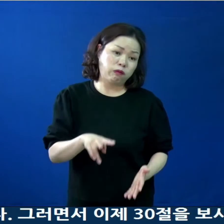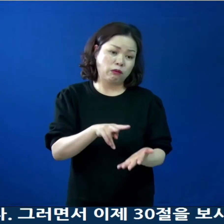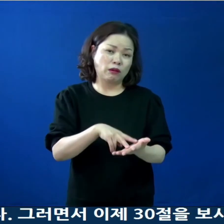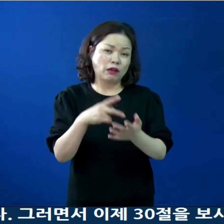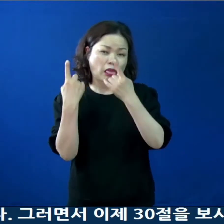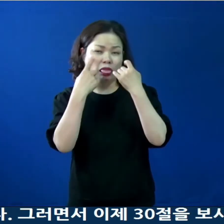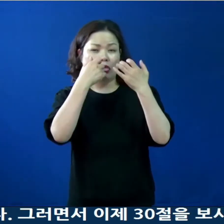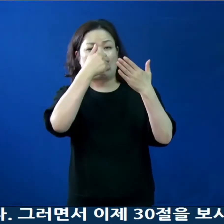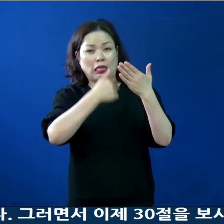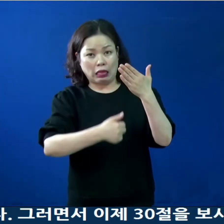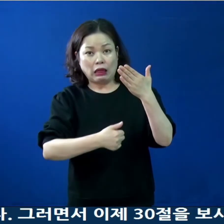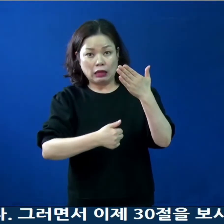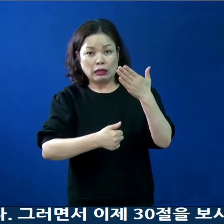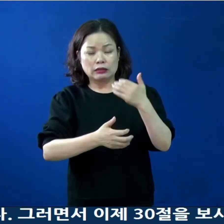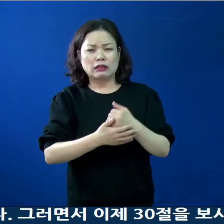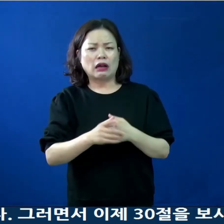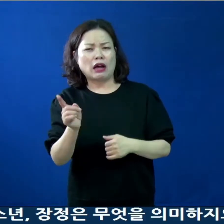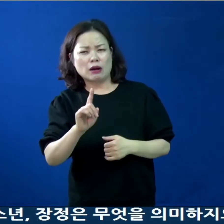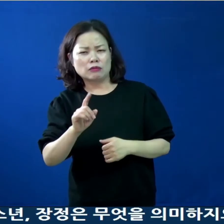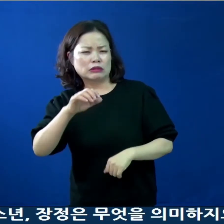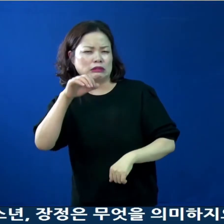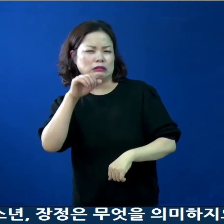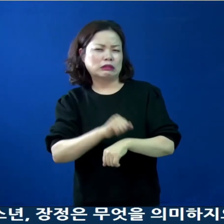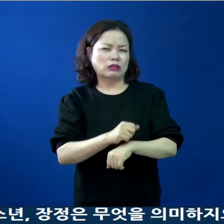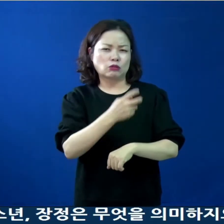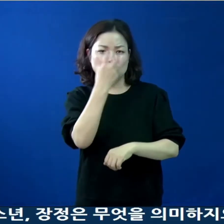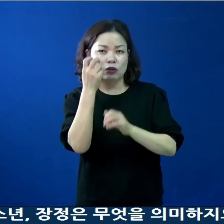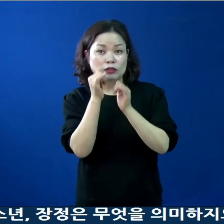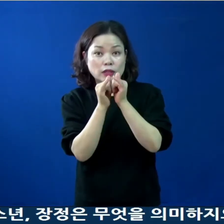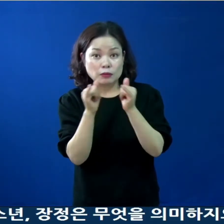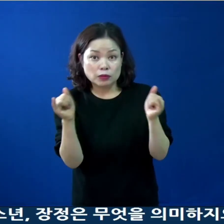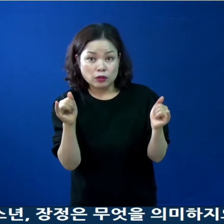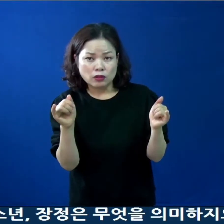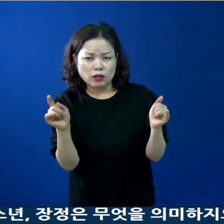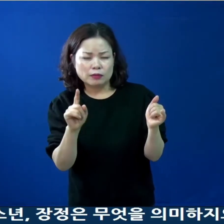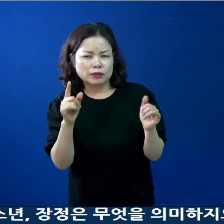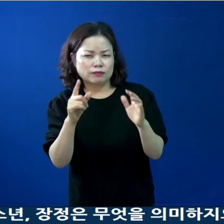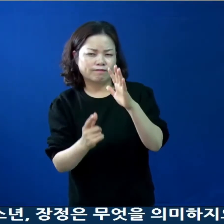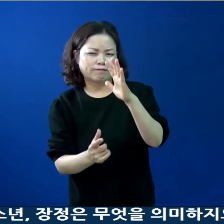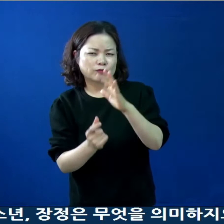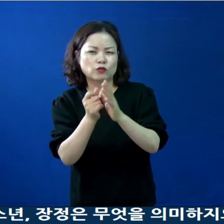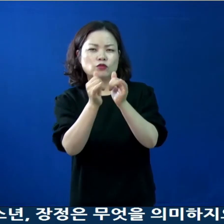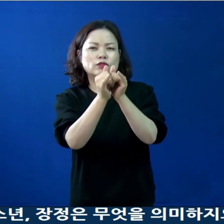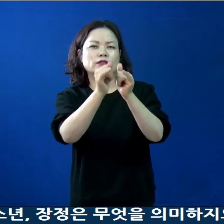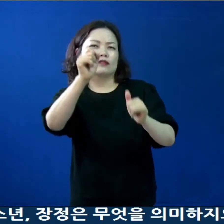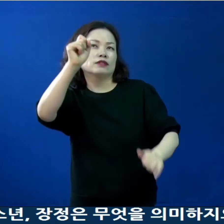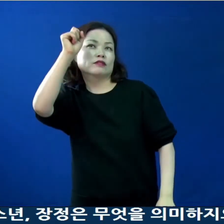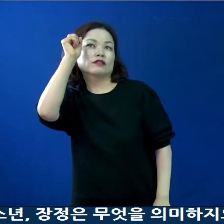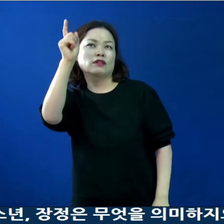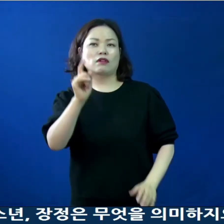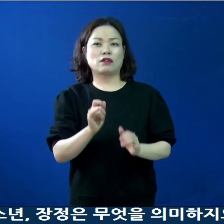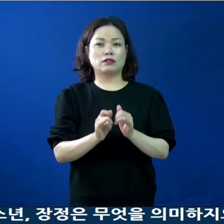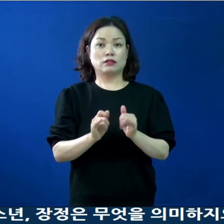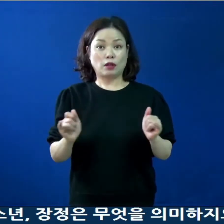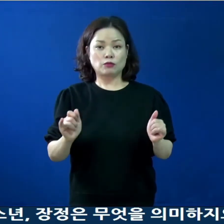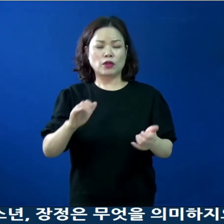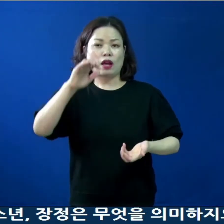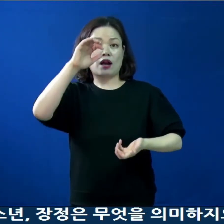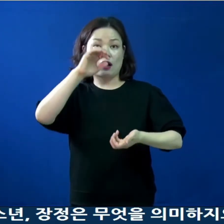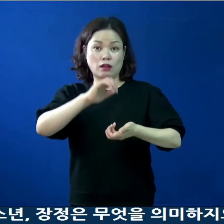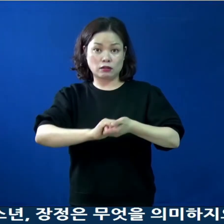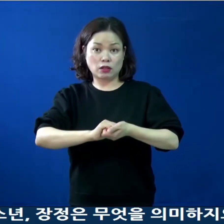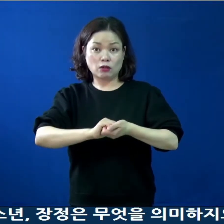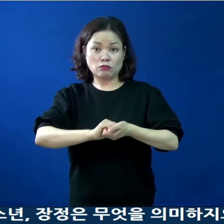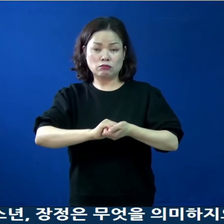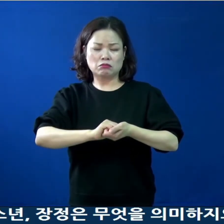넘어지고 쓰러진다는 것이에요. 아무리 잘난 사람도 아무리 특출난 사람도 한계에 부딪히면 무너지는